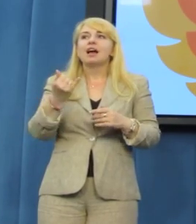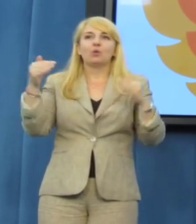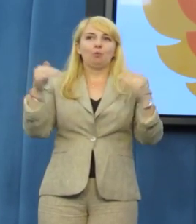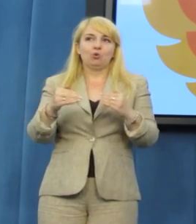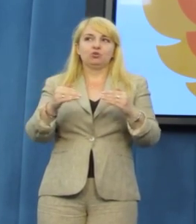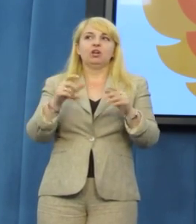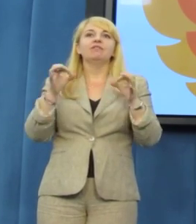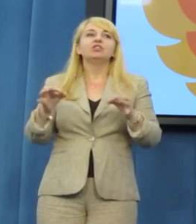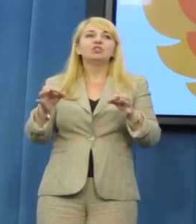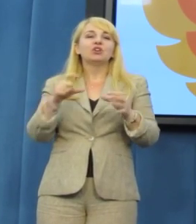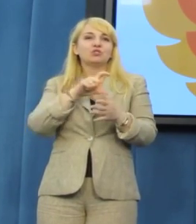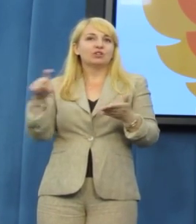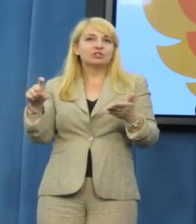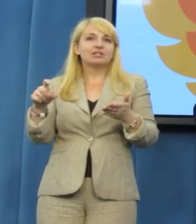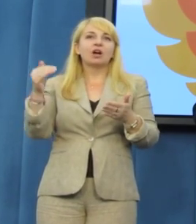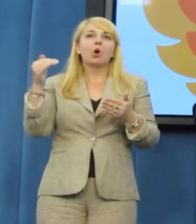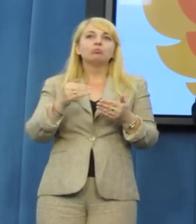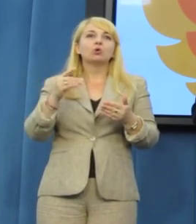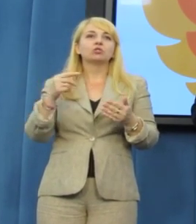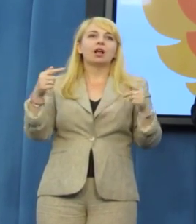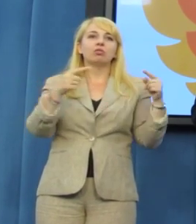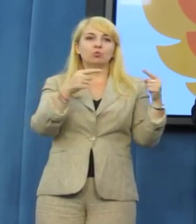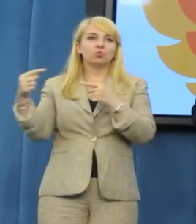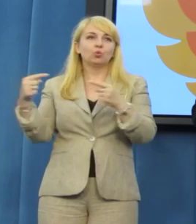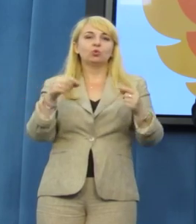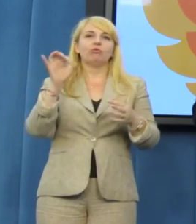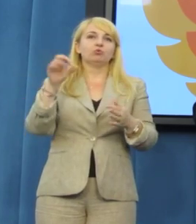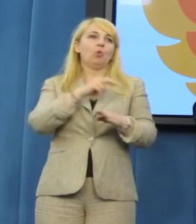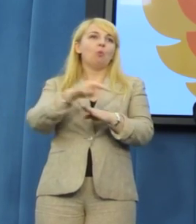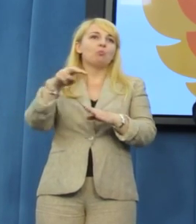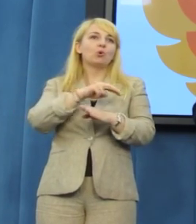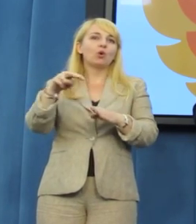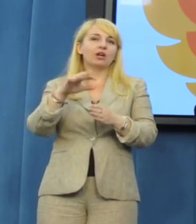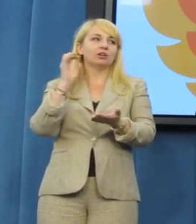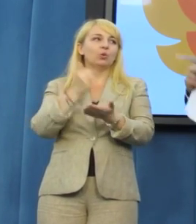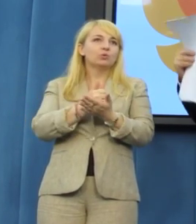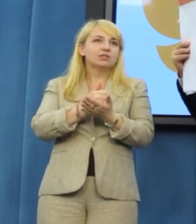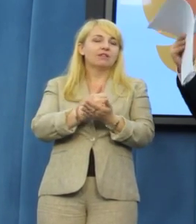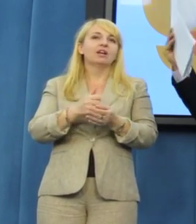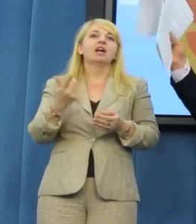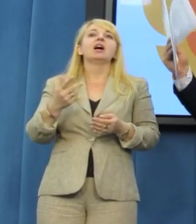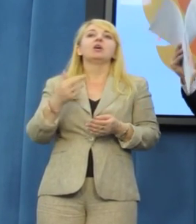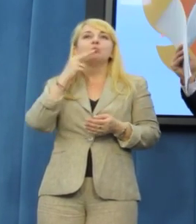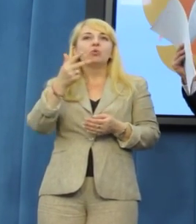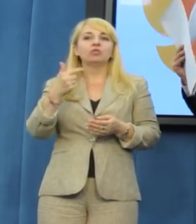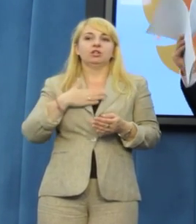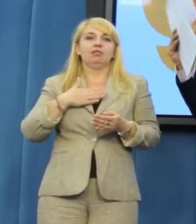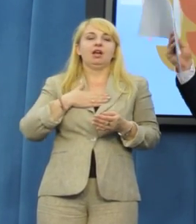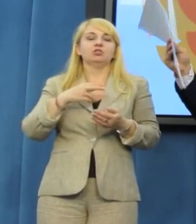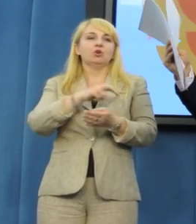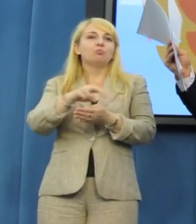dzisiaj będzie prowadzić dyskusję na temat tych projektów ustaw i twierdzić, że nasze projekty ustaw